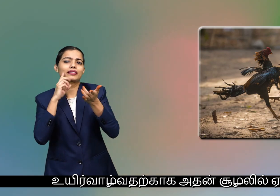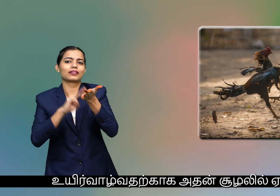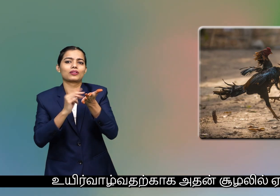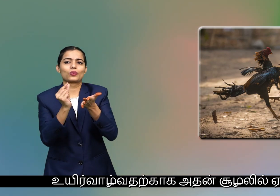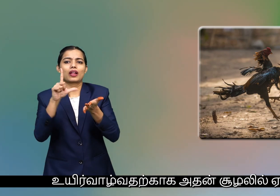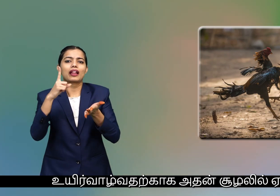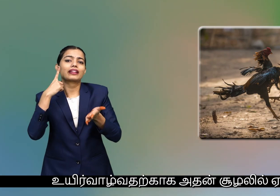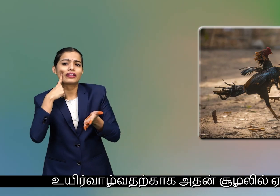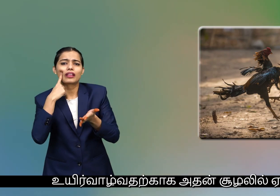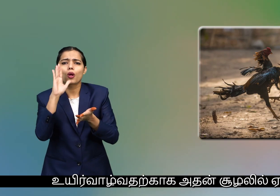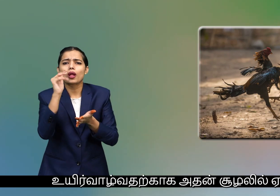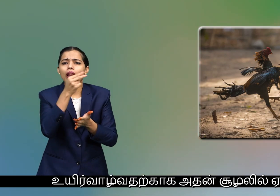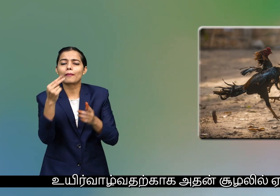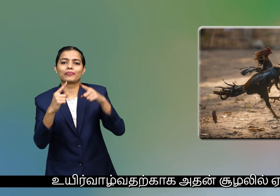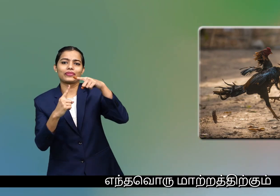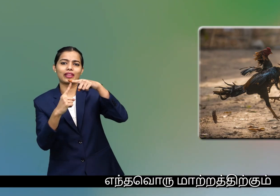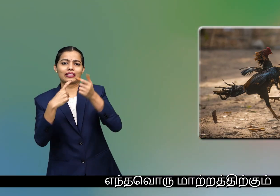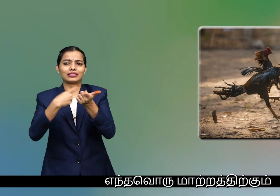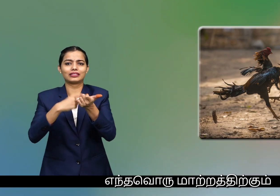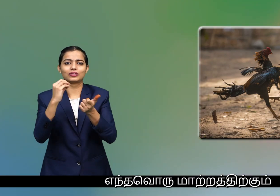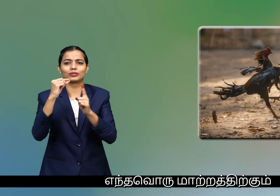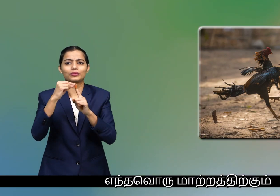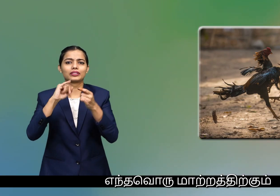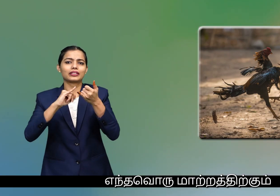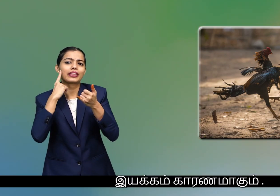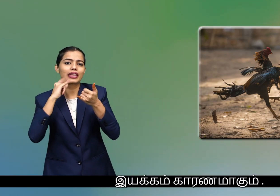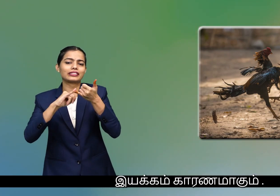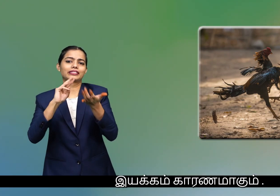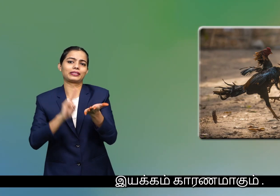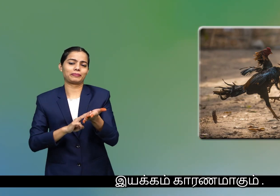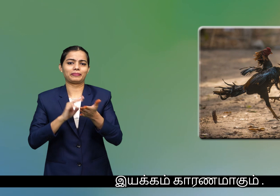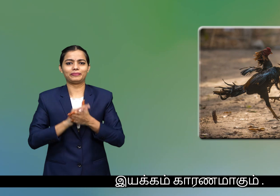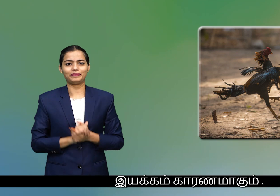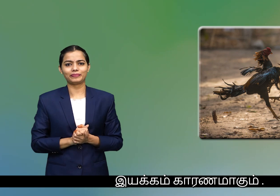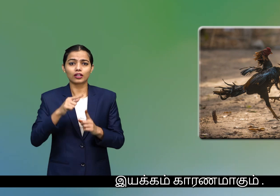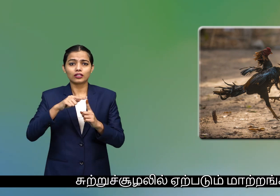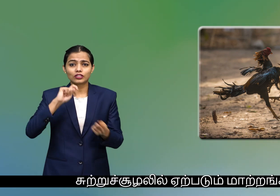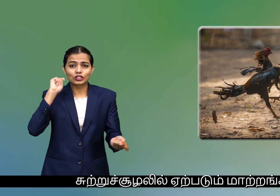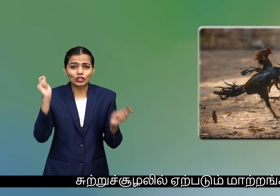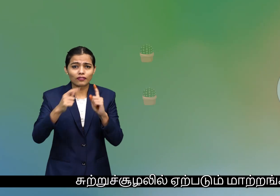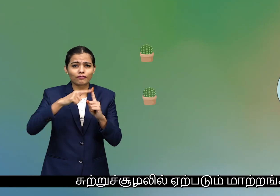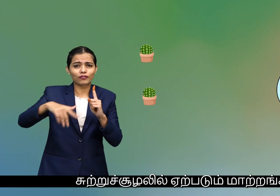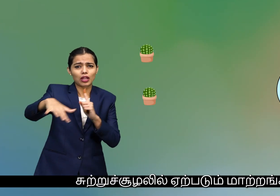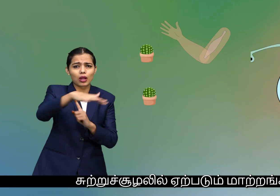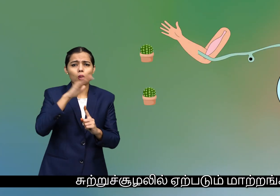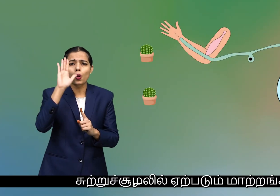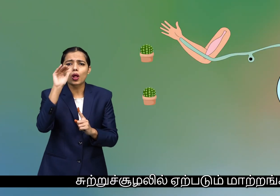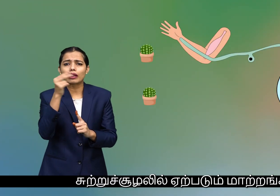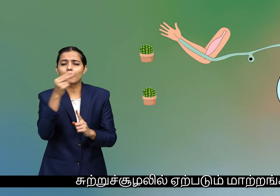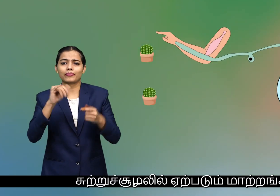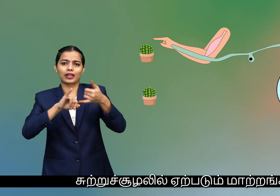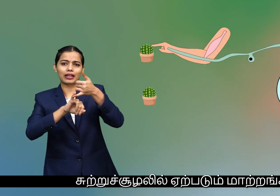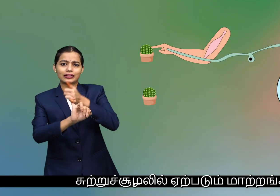வாழ்வதற்காக அதன் சூழலில் ஏற்படும் எந்த ஒரு மாற்றத்திற்கும் இயக்கம் காரணமாகும். சுற்றுச்சூழலில்